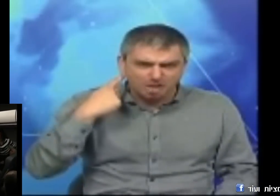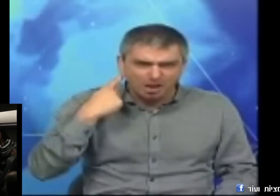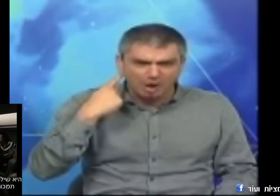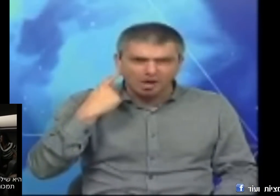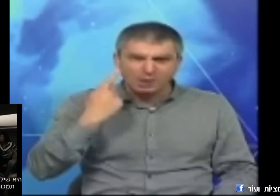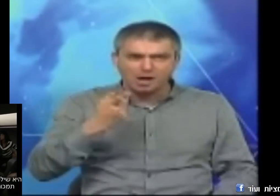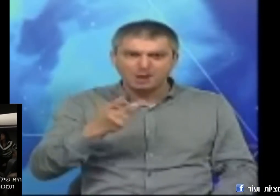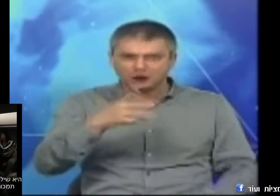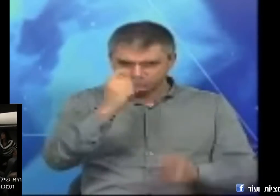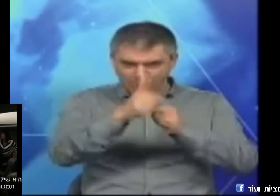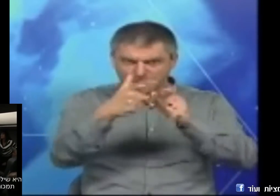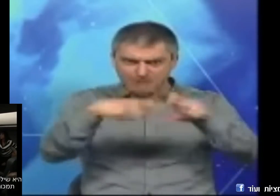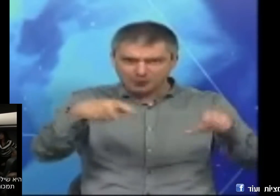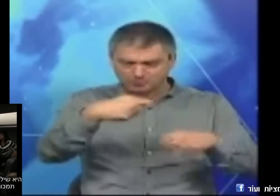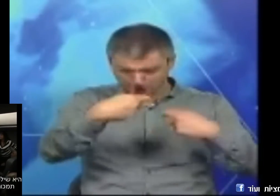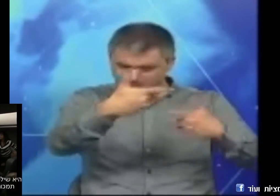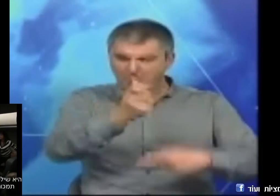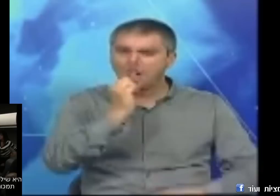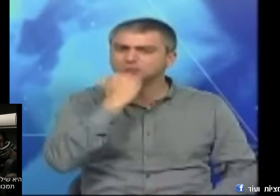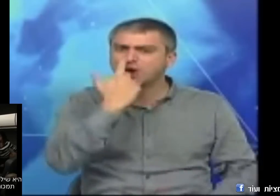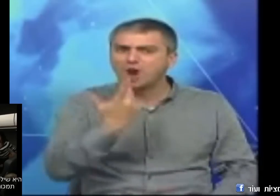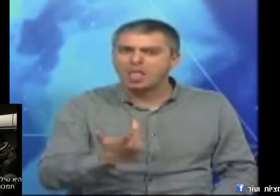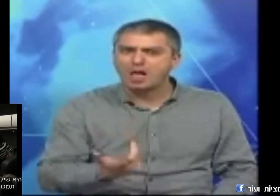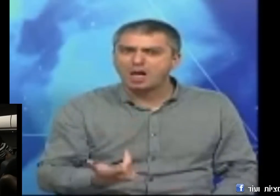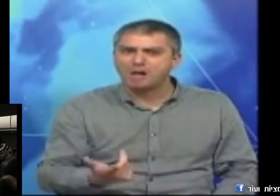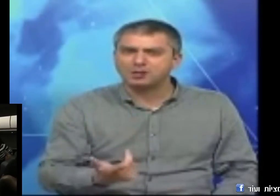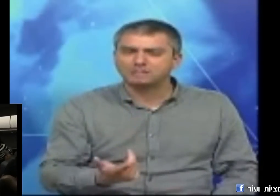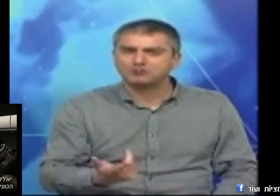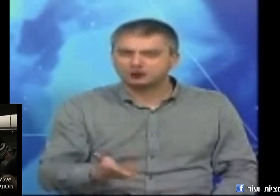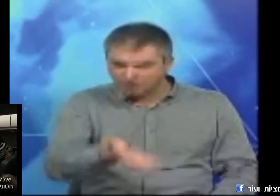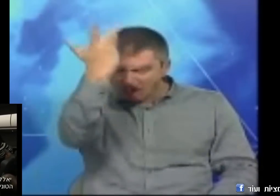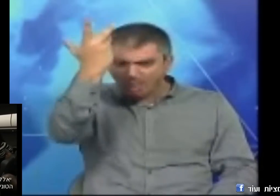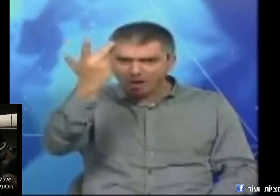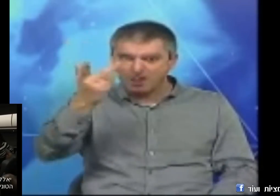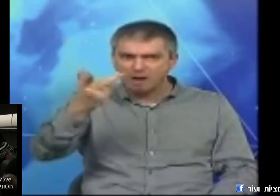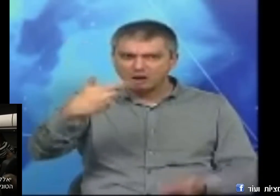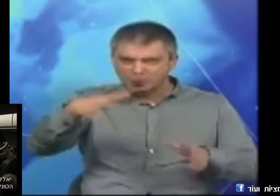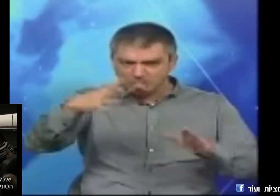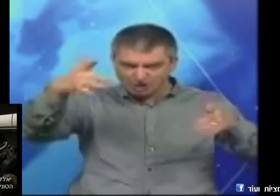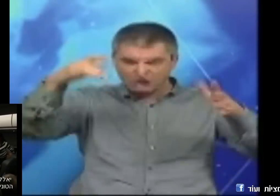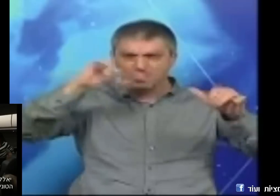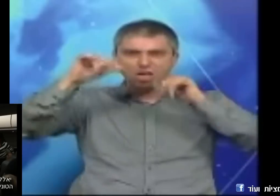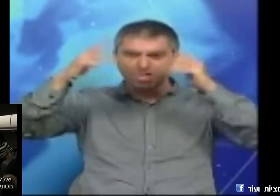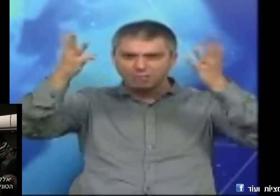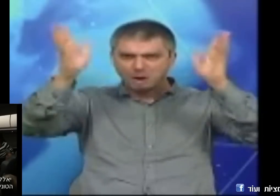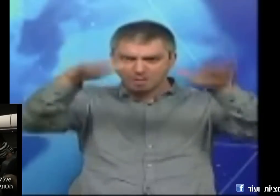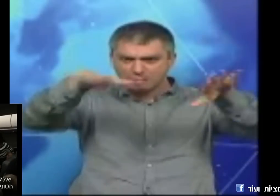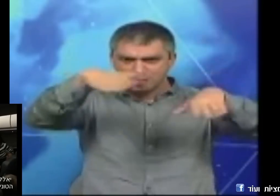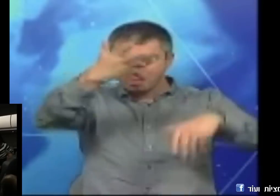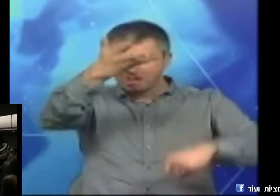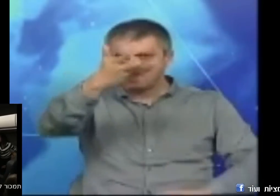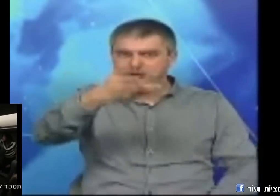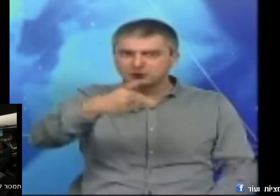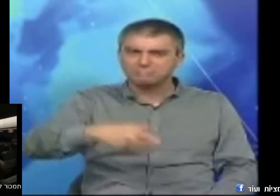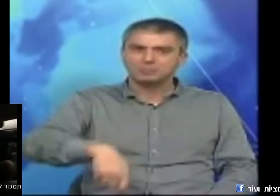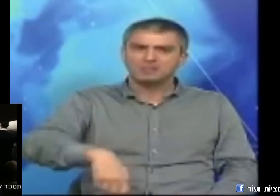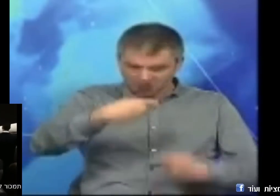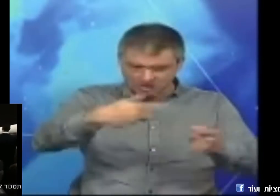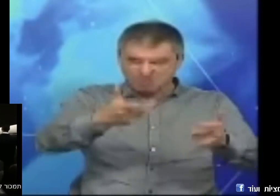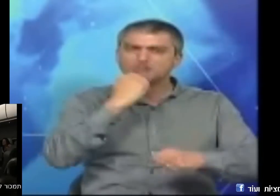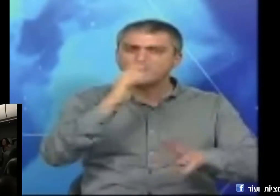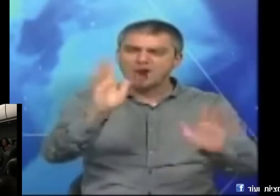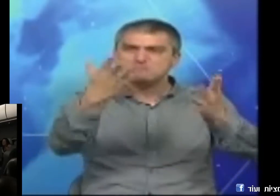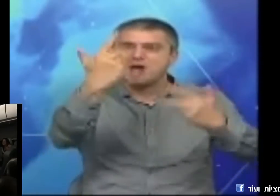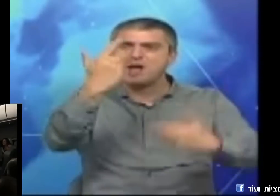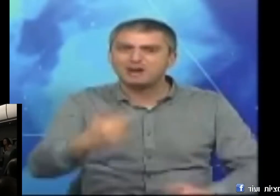לי מהכרטיס טיסה, תקרא את שוקולד. יאללה, תוריד את הצורים שלך מהר. תקרא את שוקולד